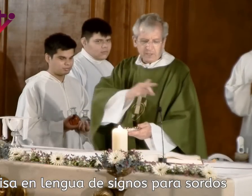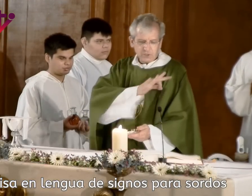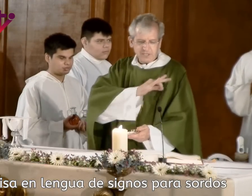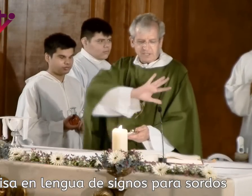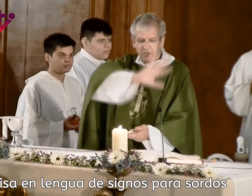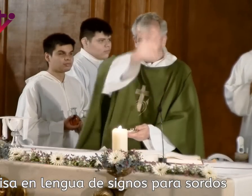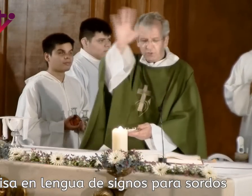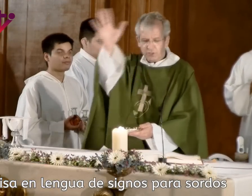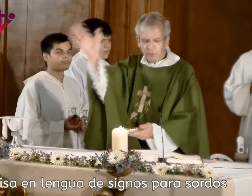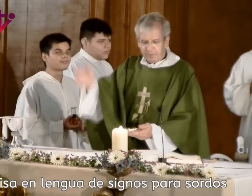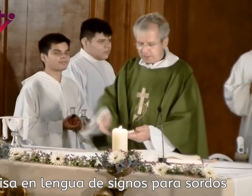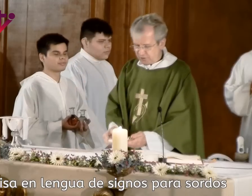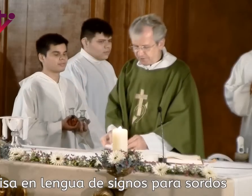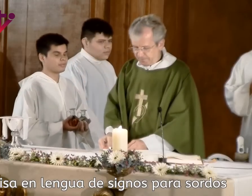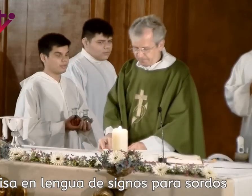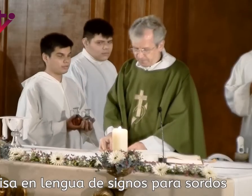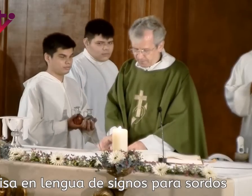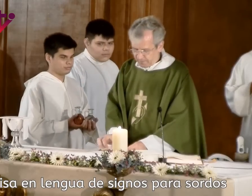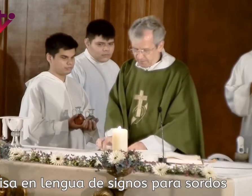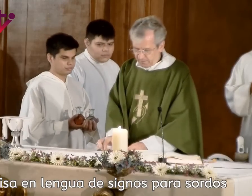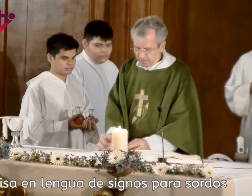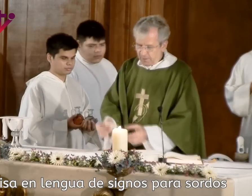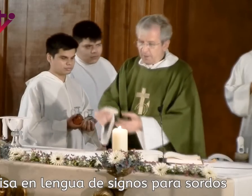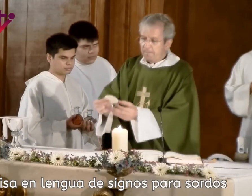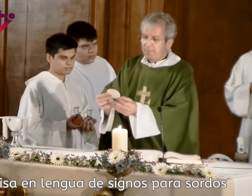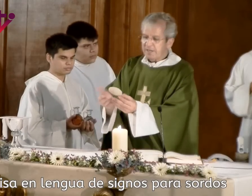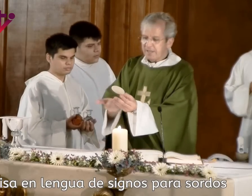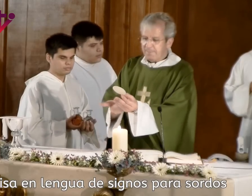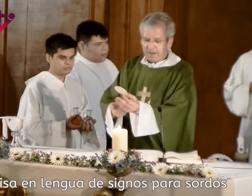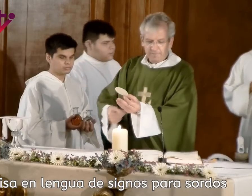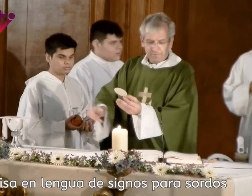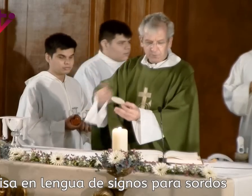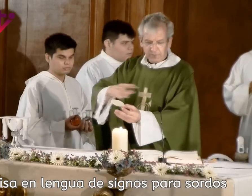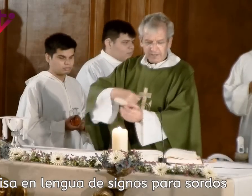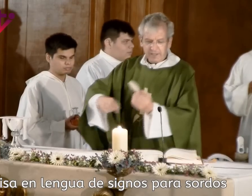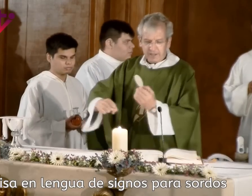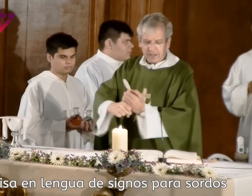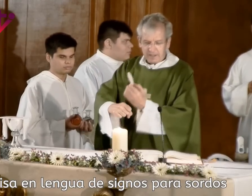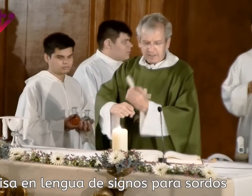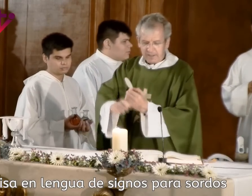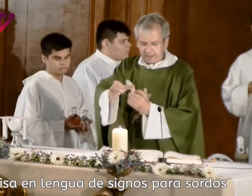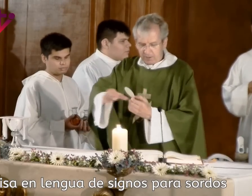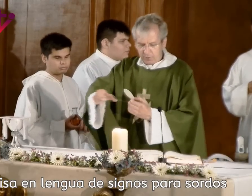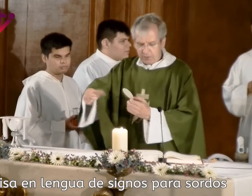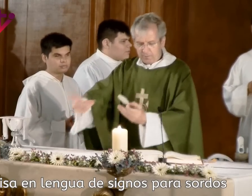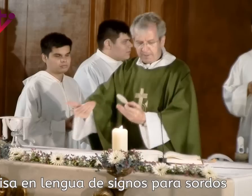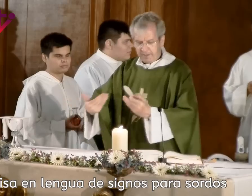Bendito seas, Señor Dios del universo, por este pan, fruto de la tierra y del trabajo del hombre,